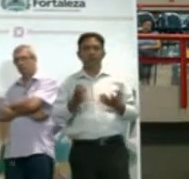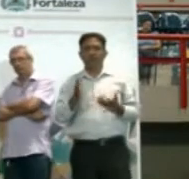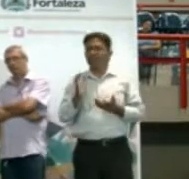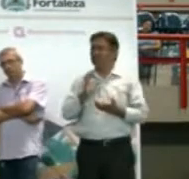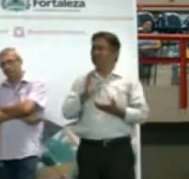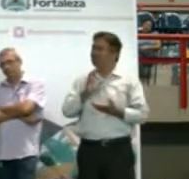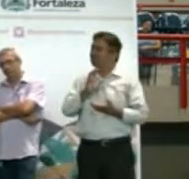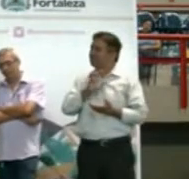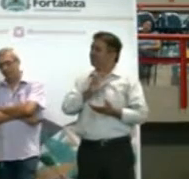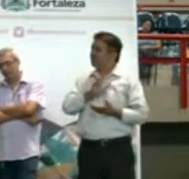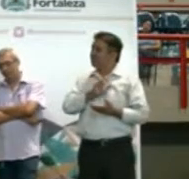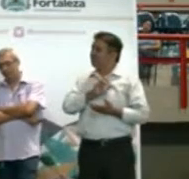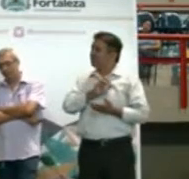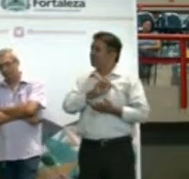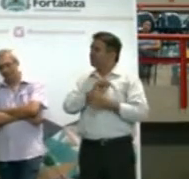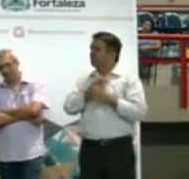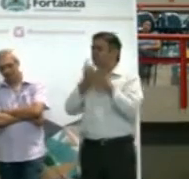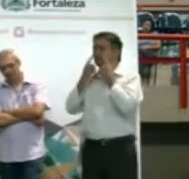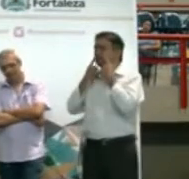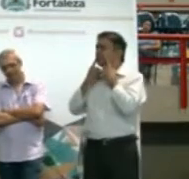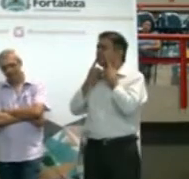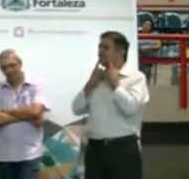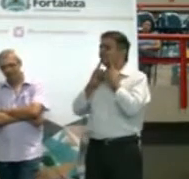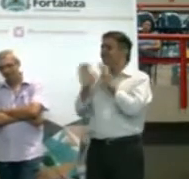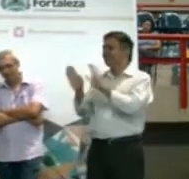Amor, não chora.